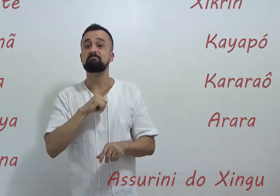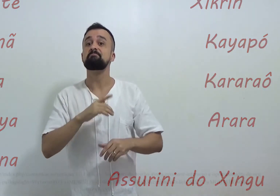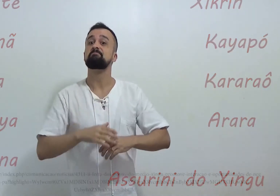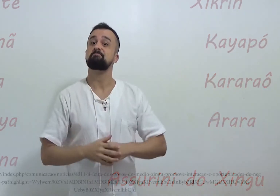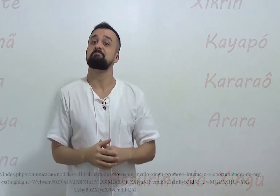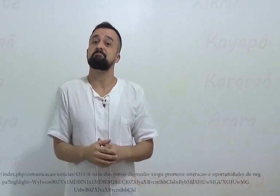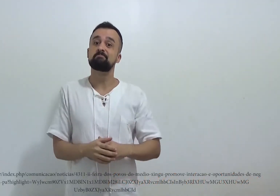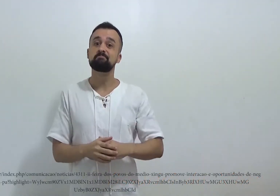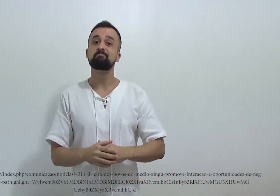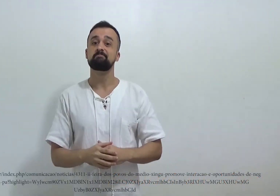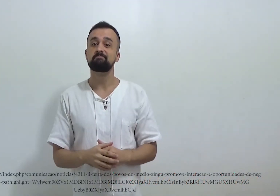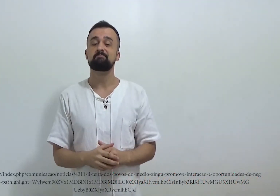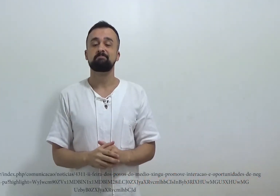diferentes.